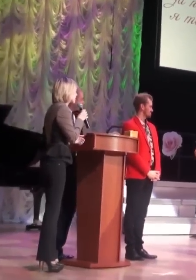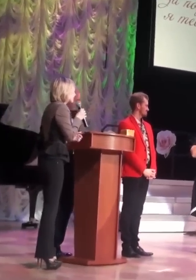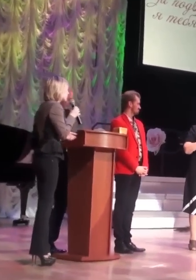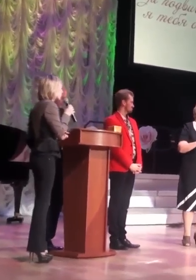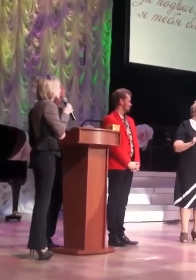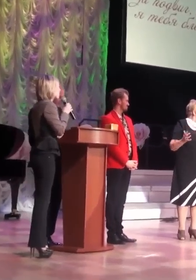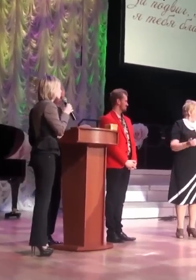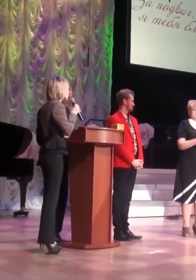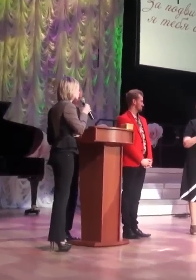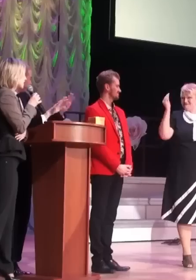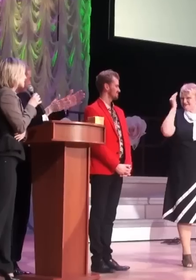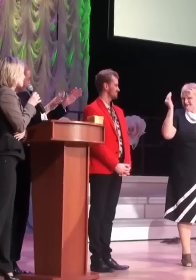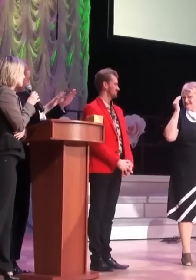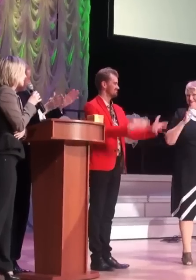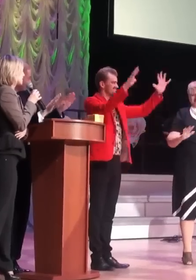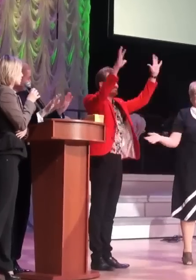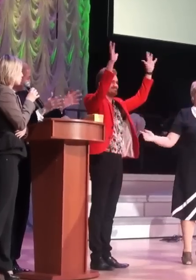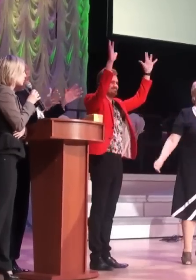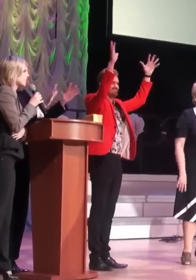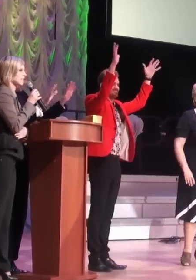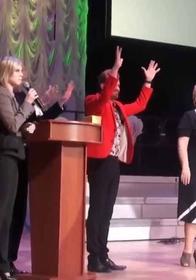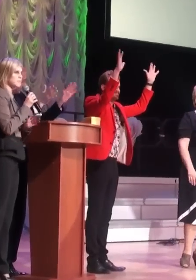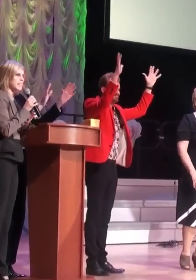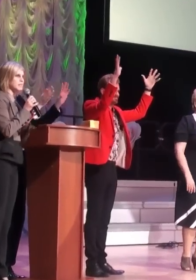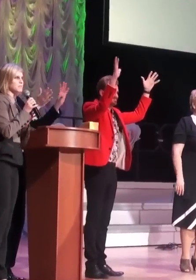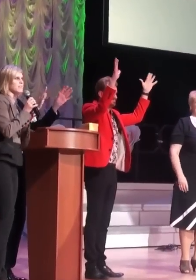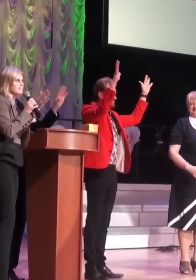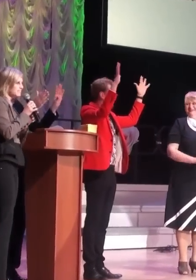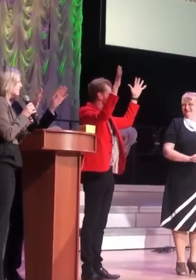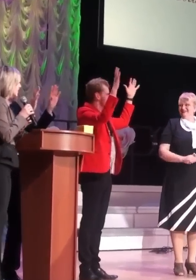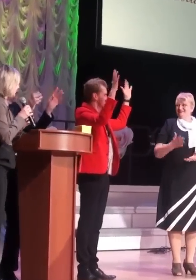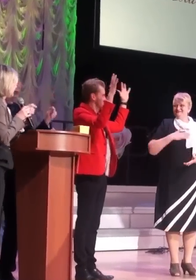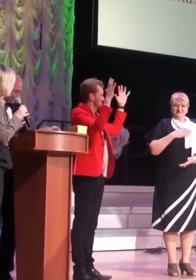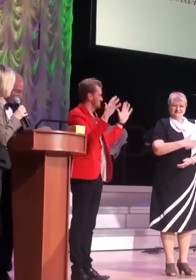Я хочу сказать, что я очень интересно поделиться впечатлениями, мнениями.